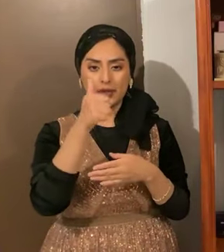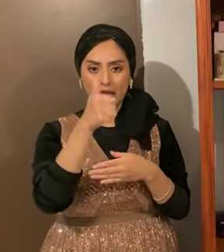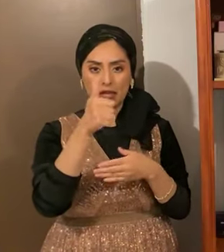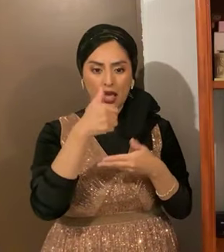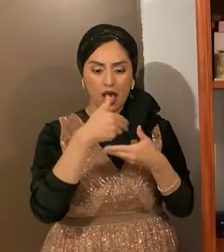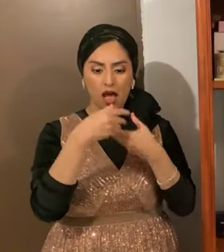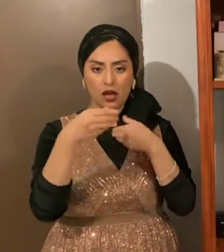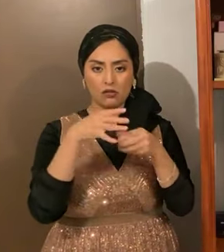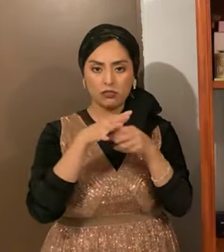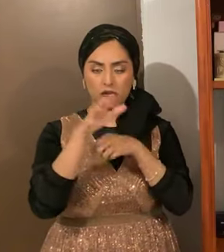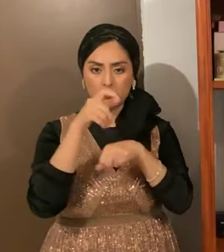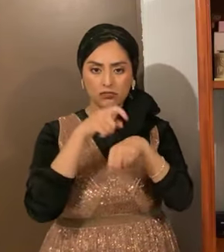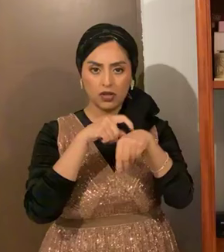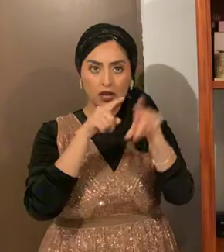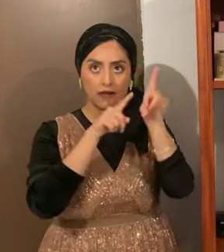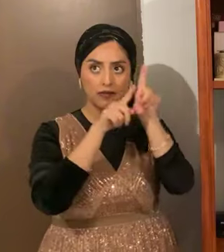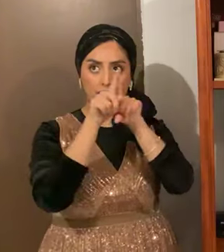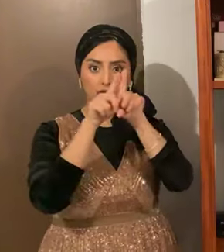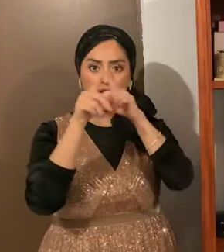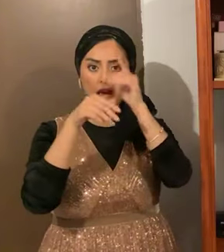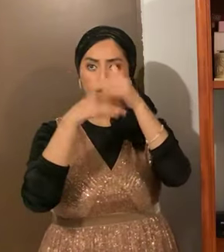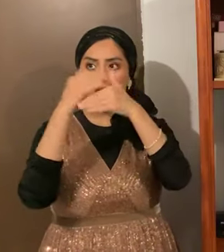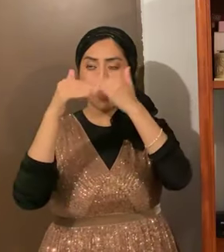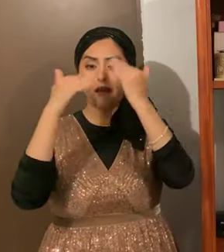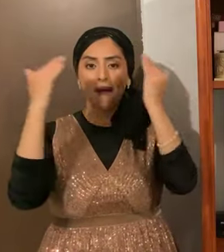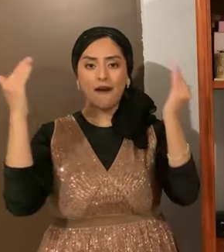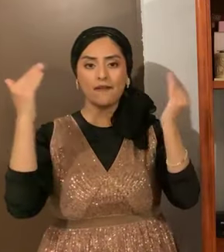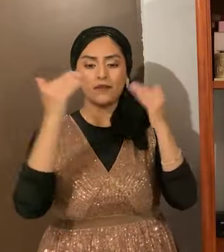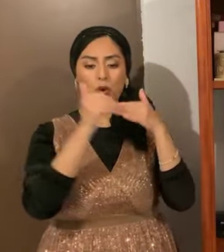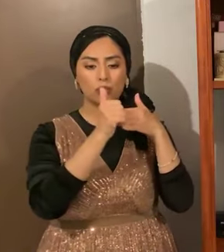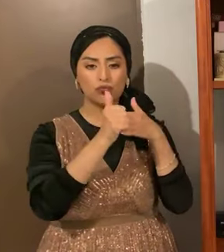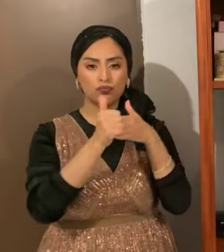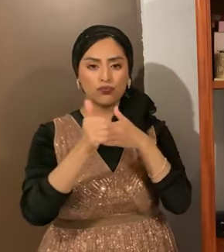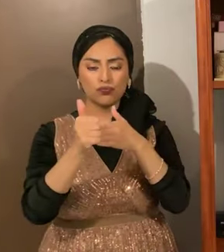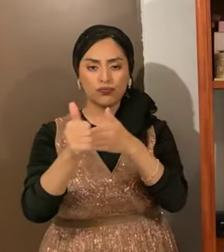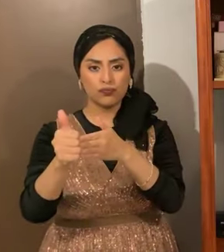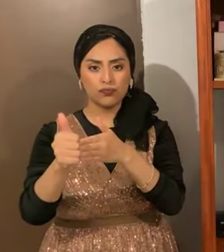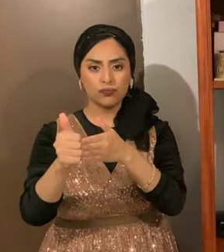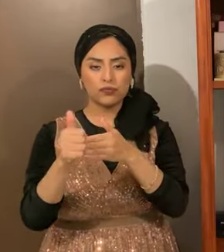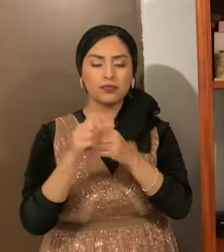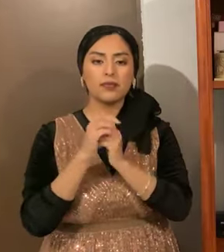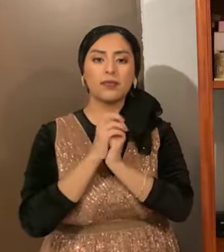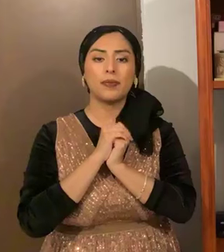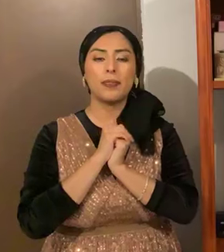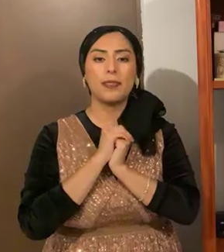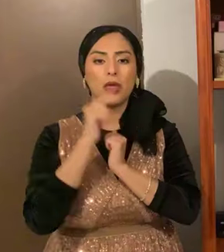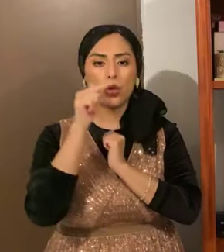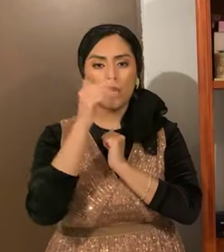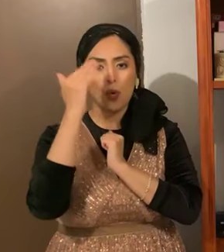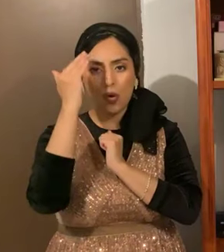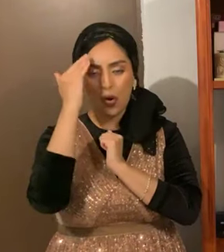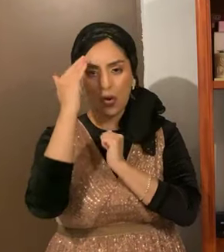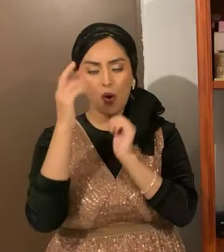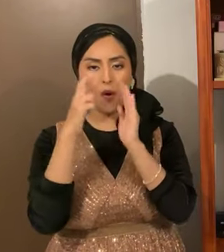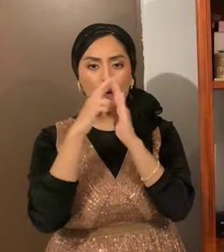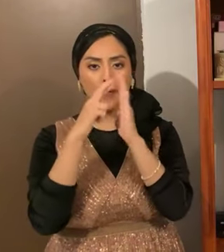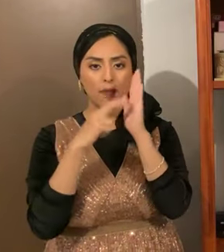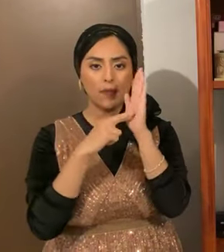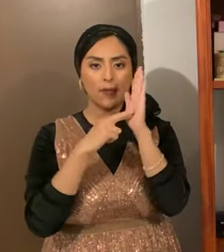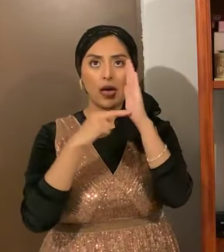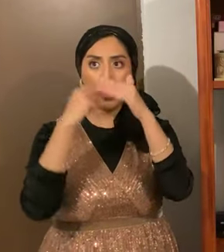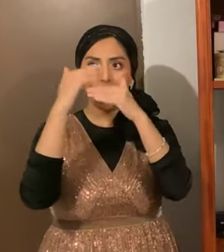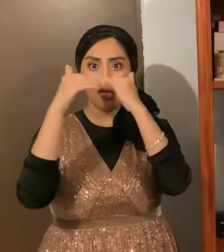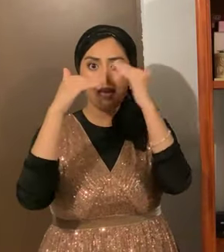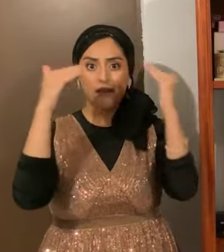su tiempo las constelaciones de los cielos o guiarás a la osa mayor con sus hijos? ¿Supiste tú las ordenanzas de los